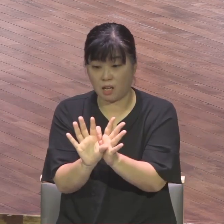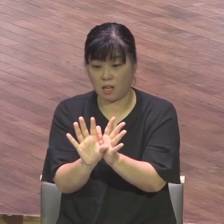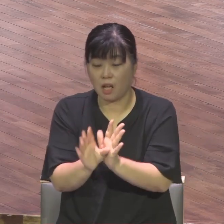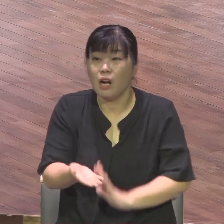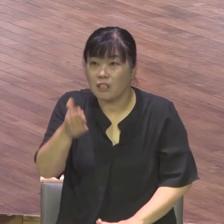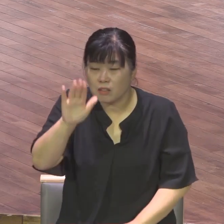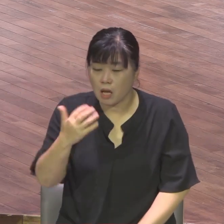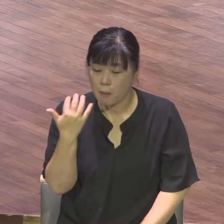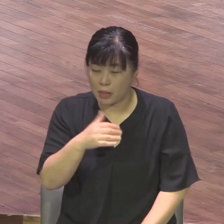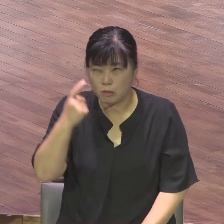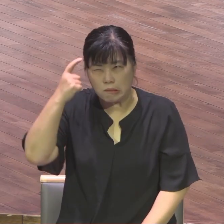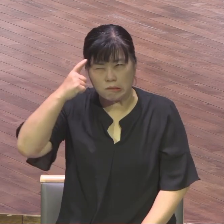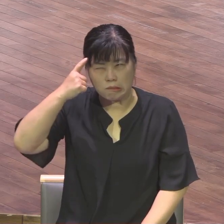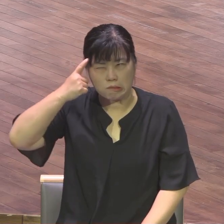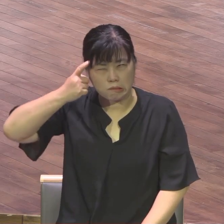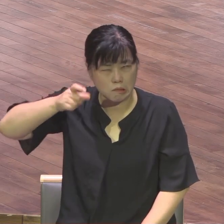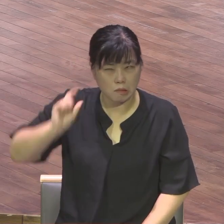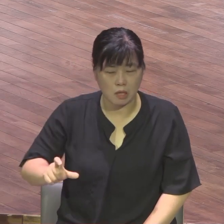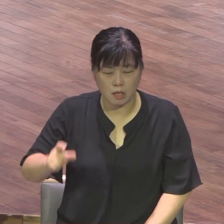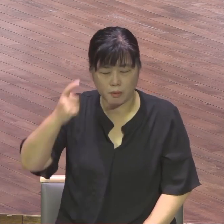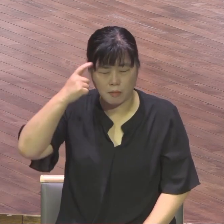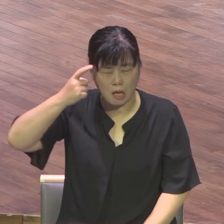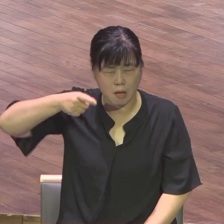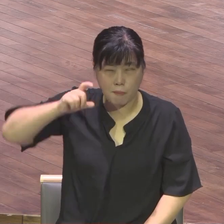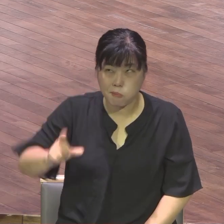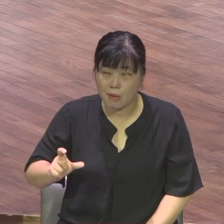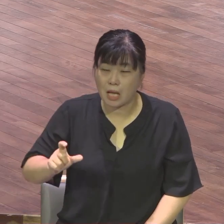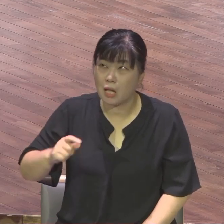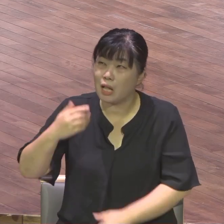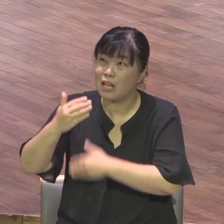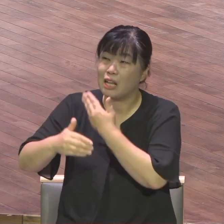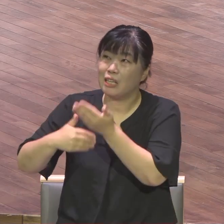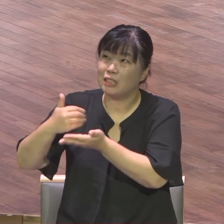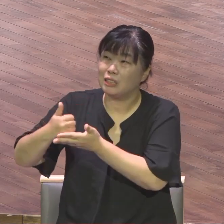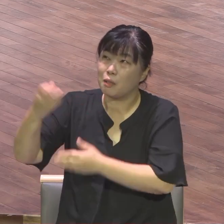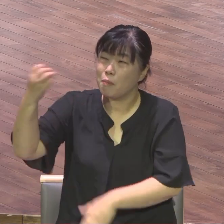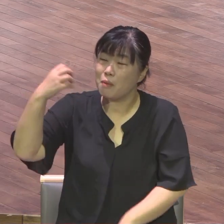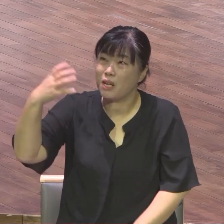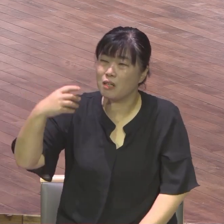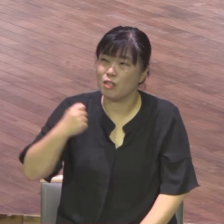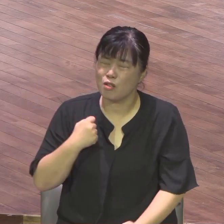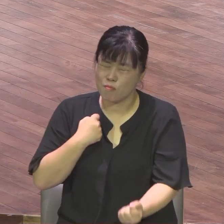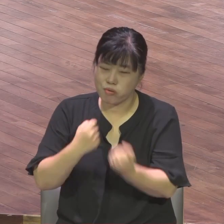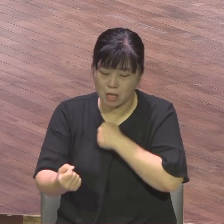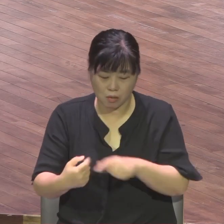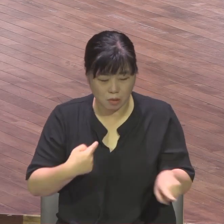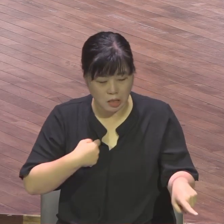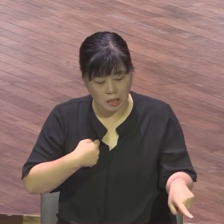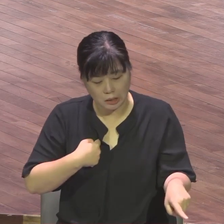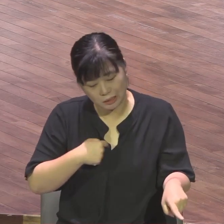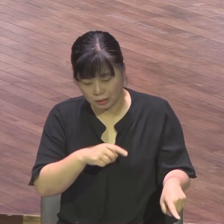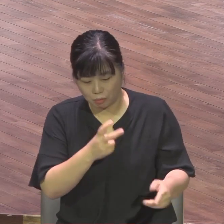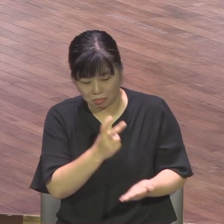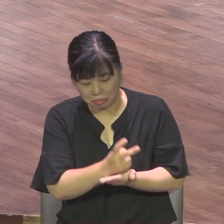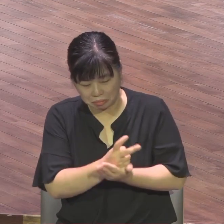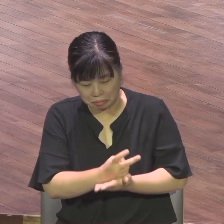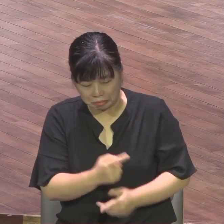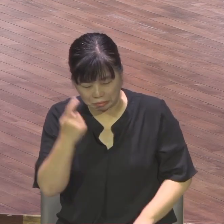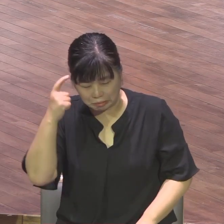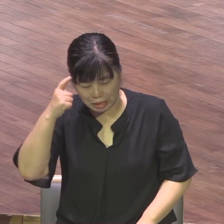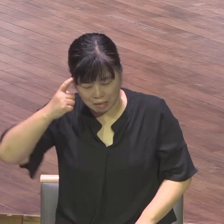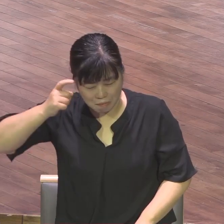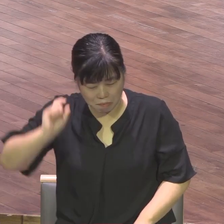환상을 보았을 당시 베드로는 여전히 유대교적 편견을 다 가지고 있었어요. 참 이거 쉬운 말